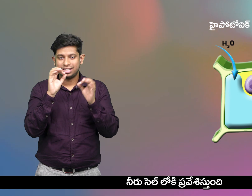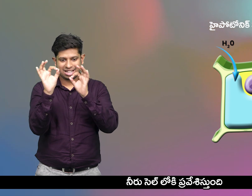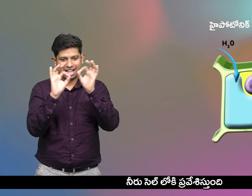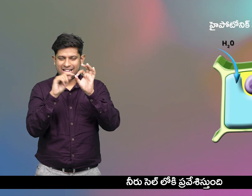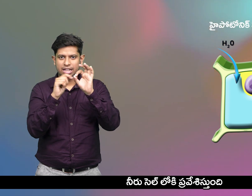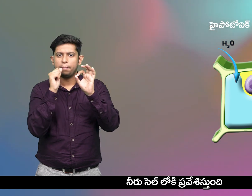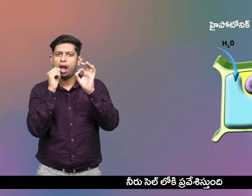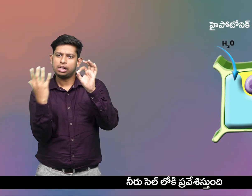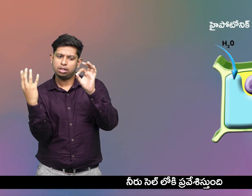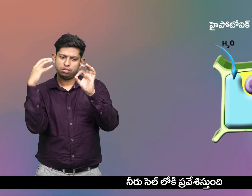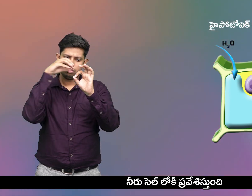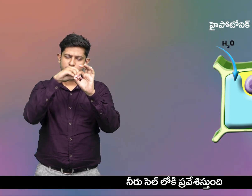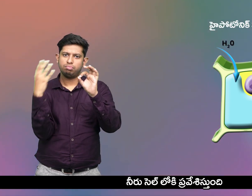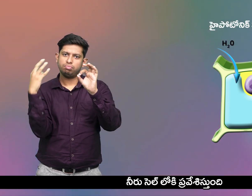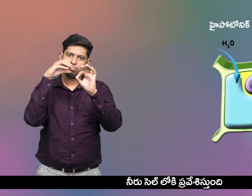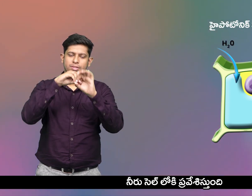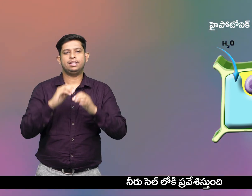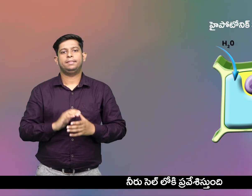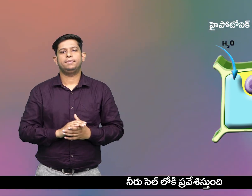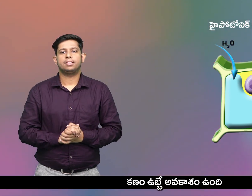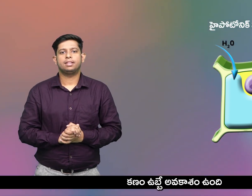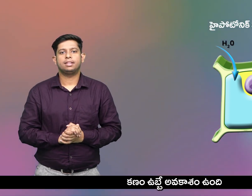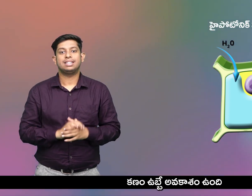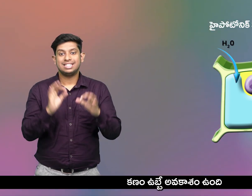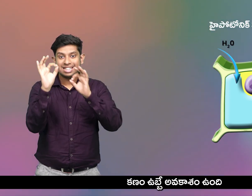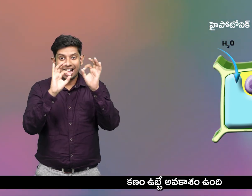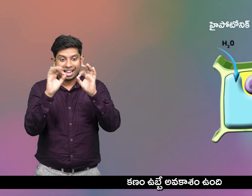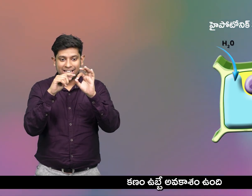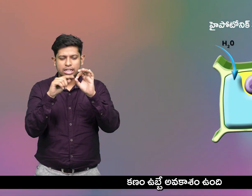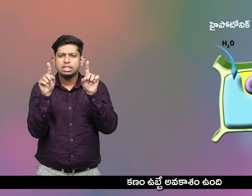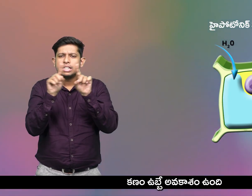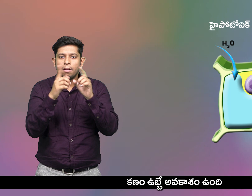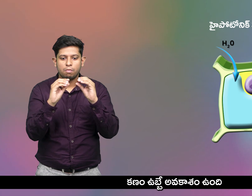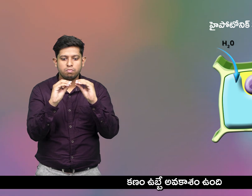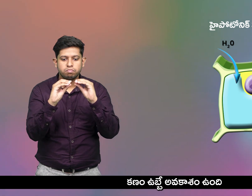నీరు సెల్లోకి ప్రవేశిస్తుంది. కణం ఉబ్బే అవకాశముంది.